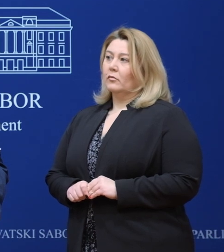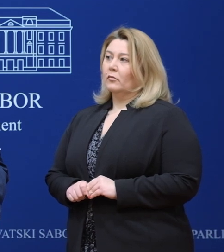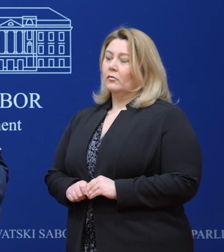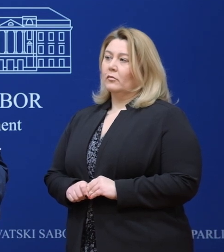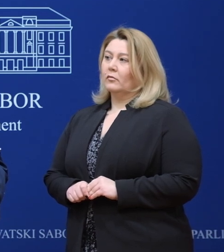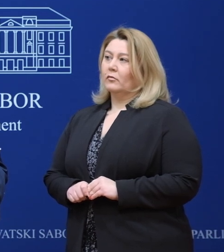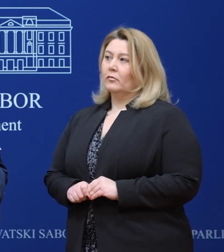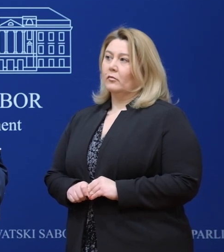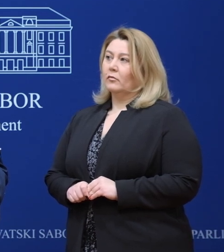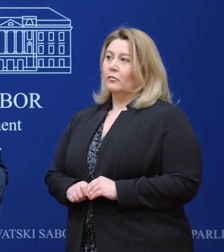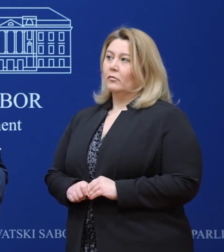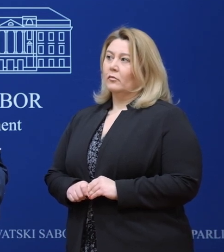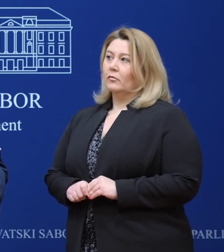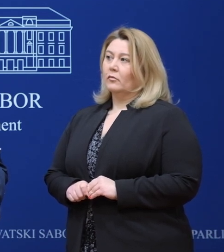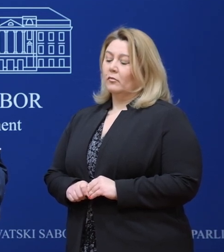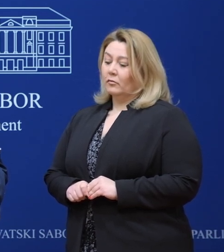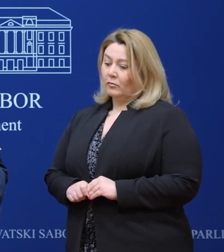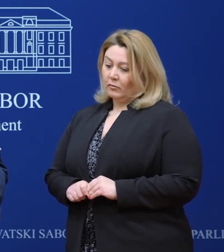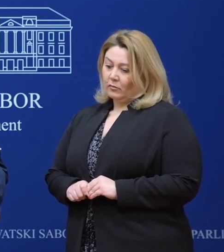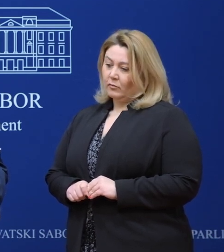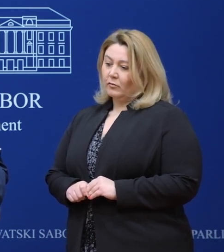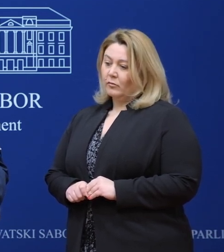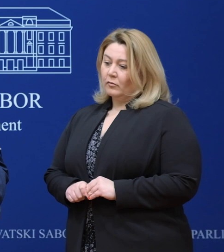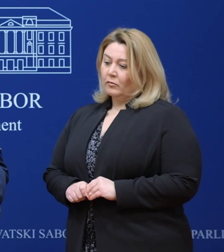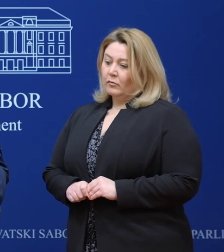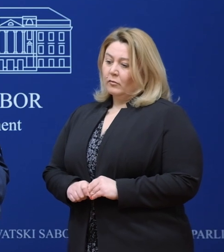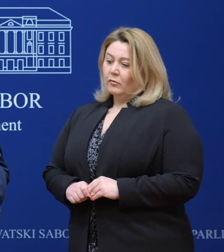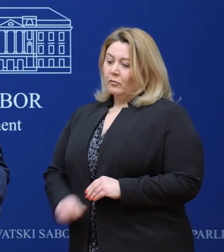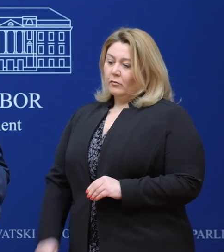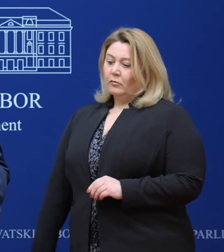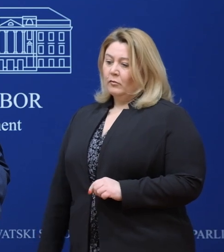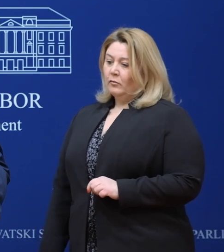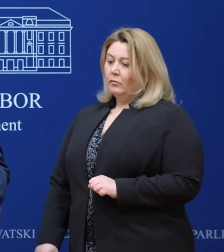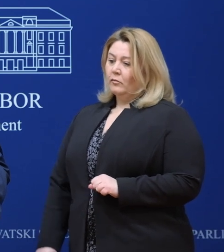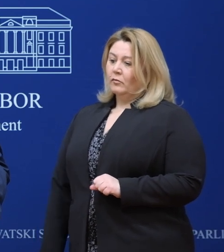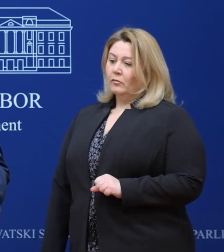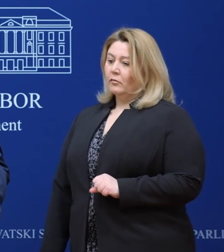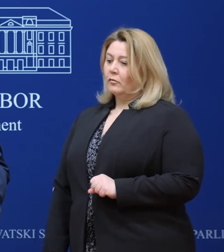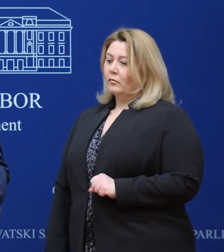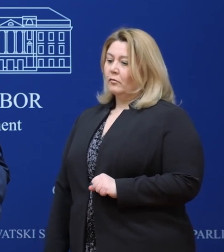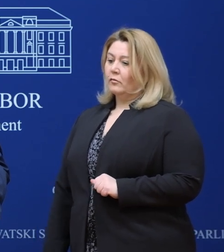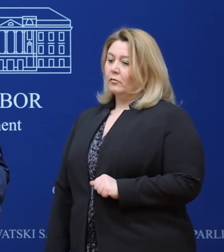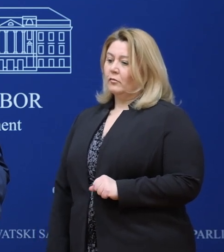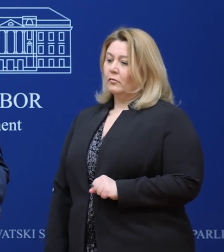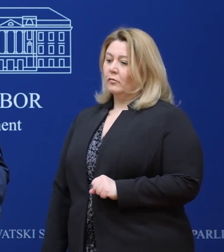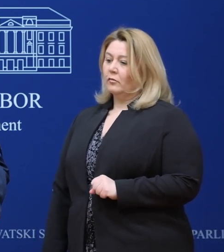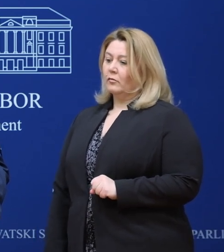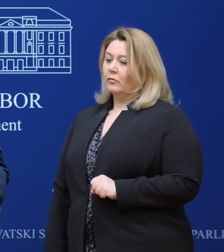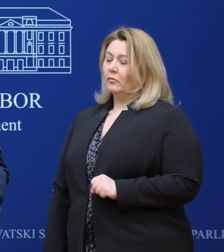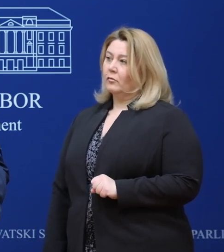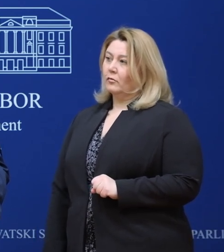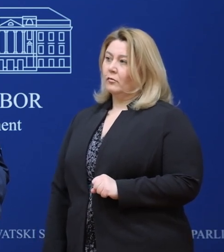stabilniju socijalnu, egzistencijalnu situaciju velikog broja ljudi se nije napravilo. Hrvatska je